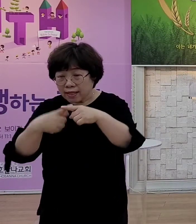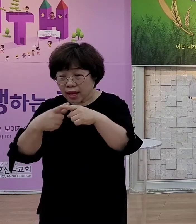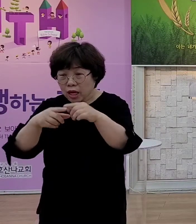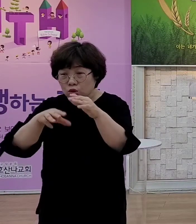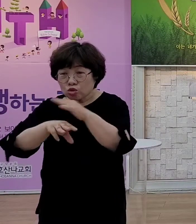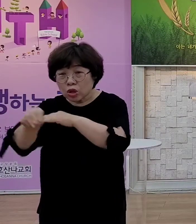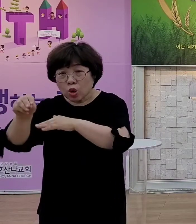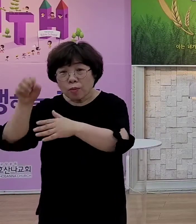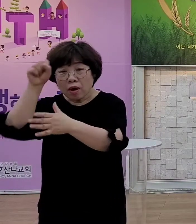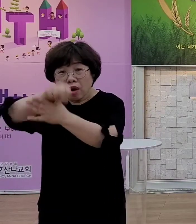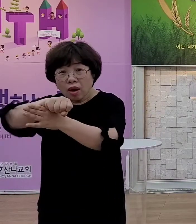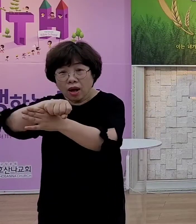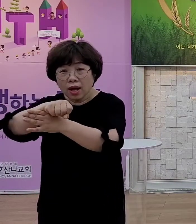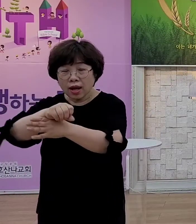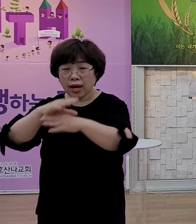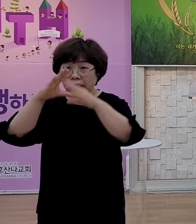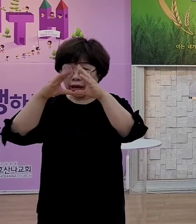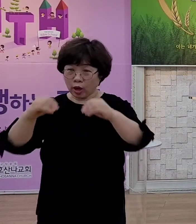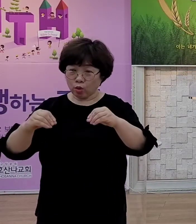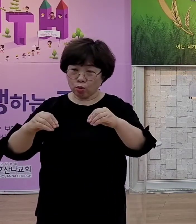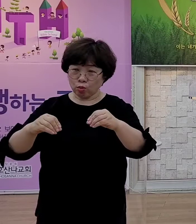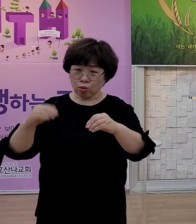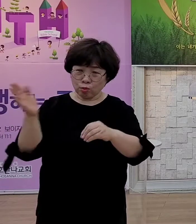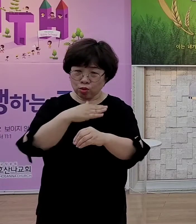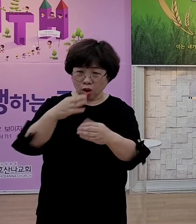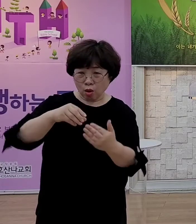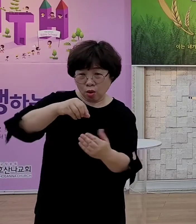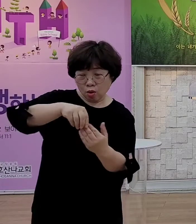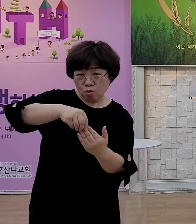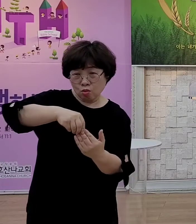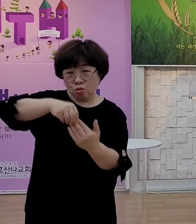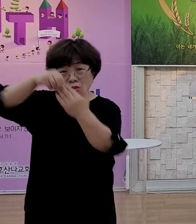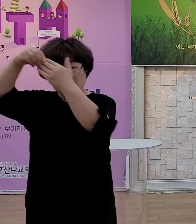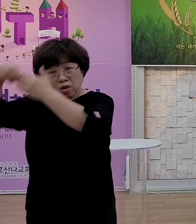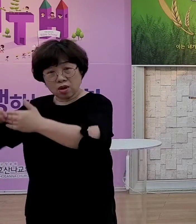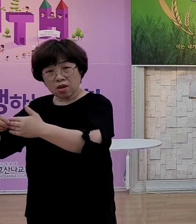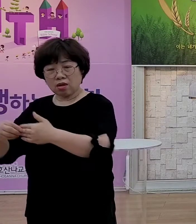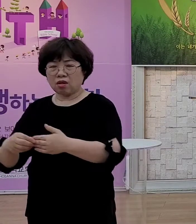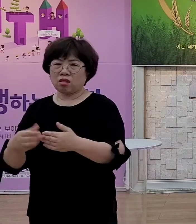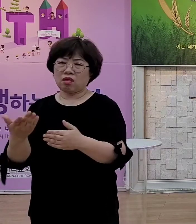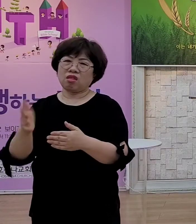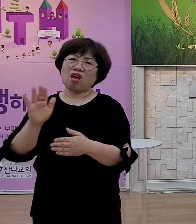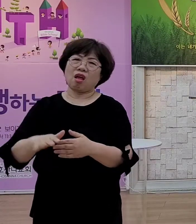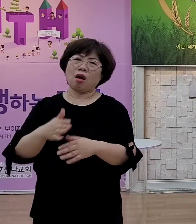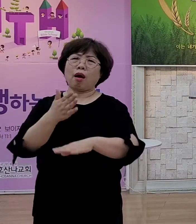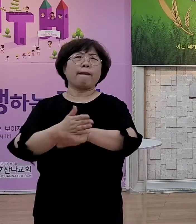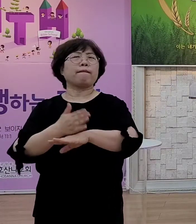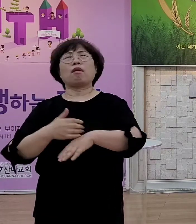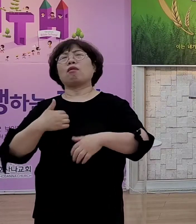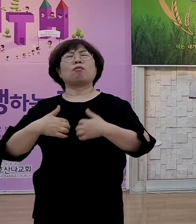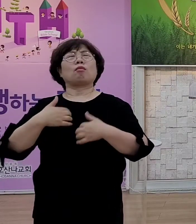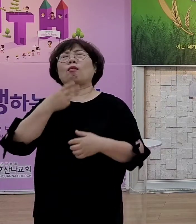출애굽시켰지 않습니까? 애굽에서 나 건져내었어요. 그런데도 감사와 기쁨이 없어요.